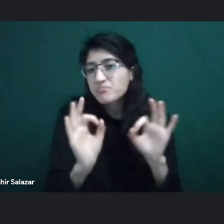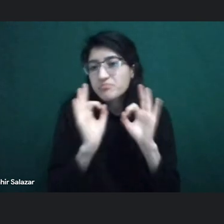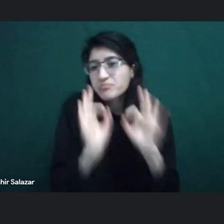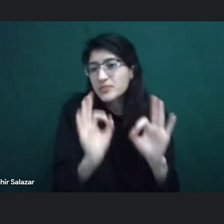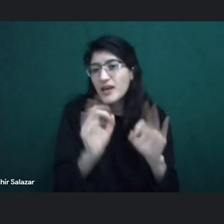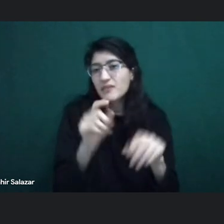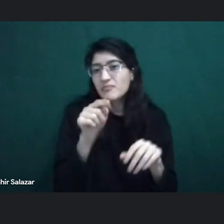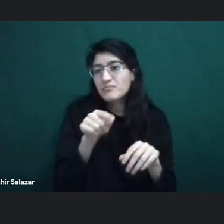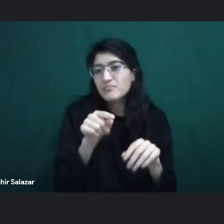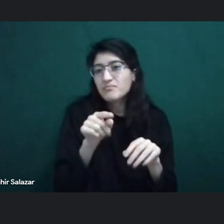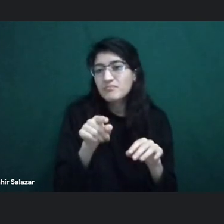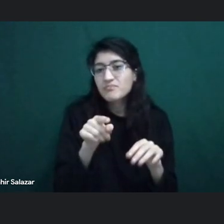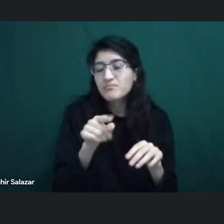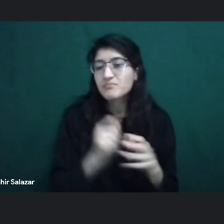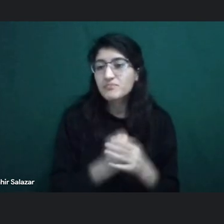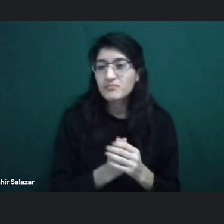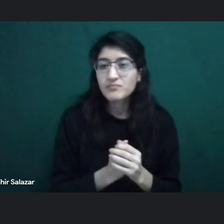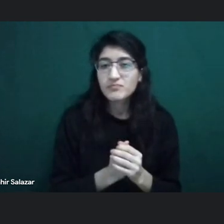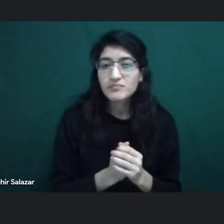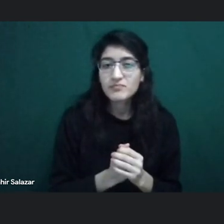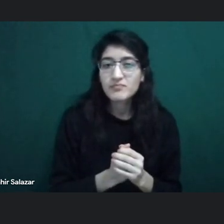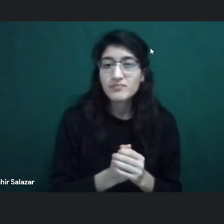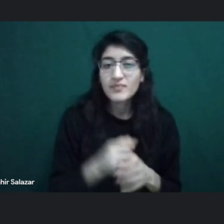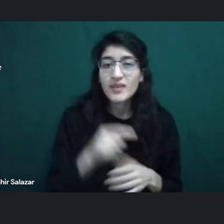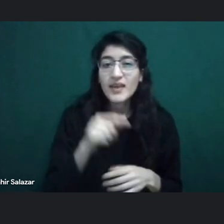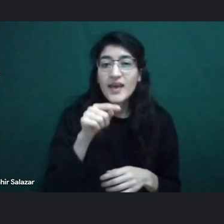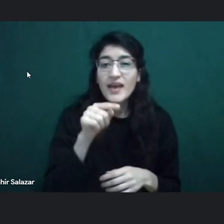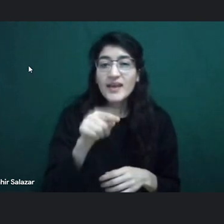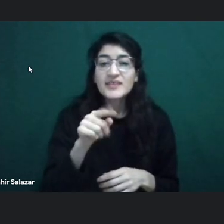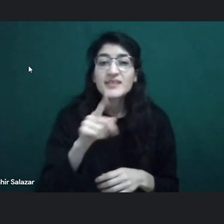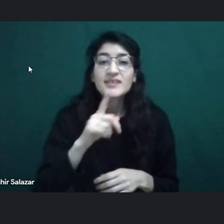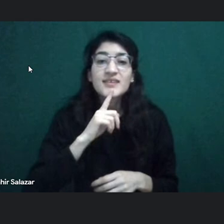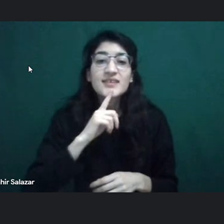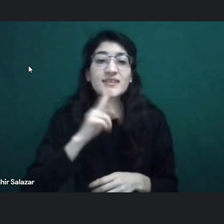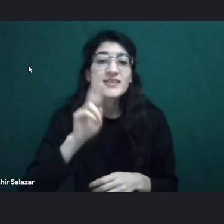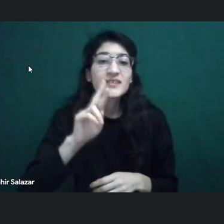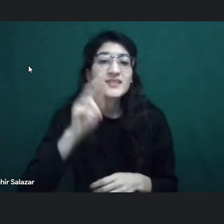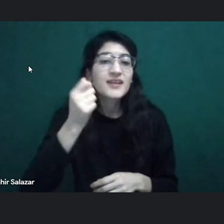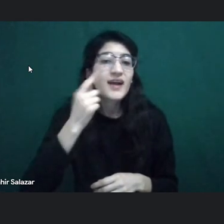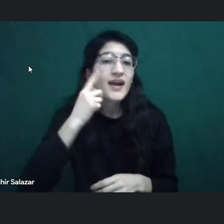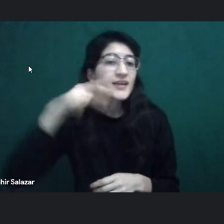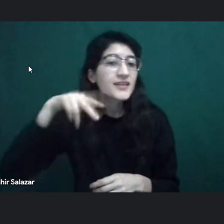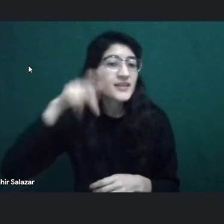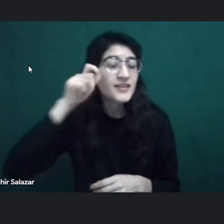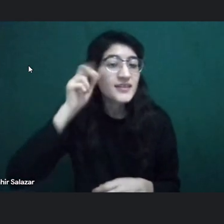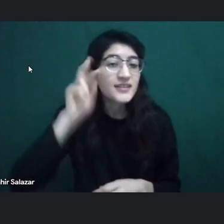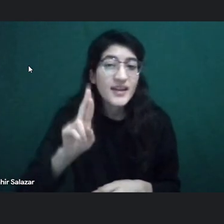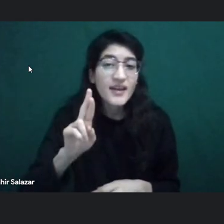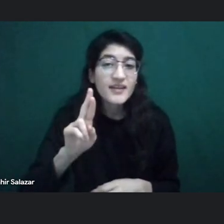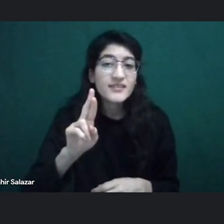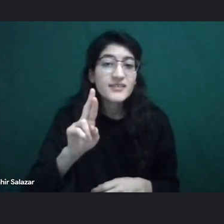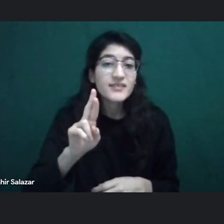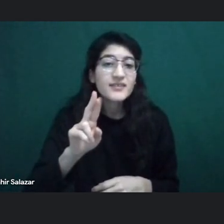Ahí, ¿cómo está funcionando ese training en esa frase hecha que forma todo como una sola palabra?